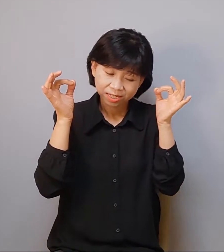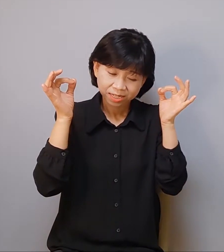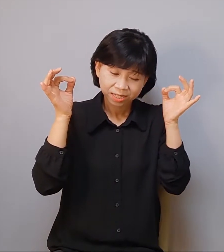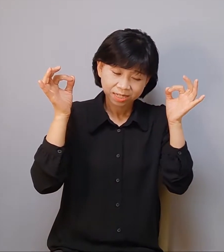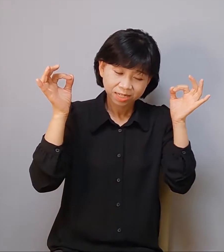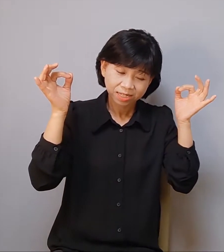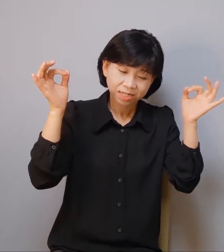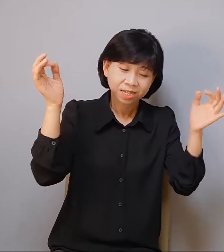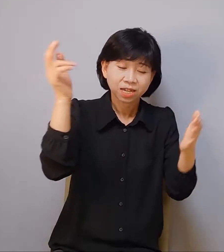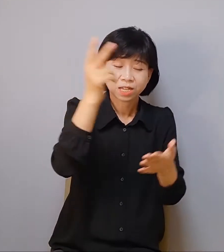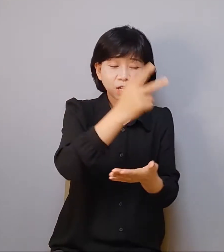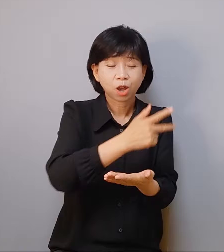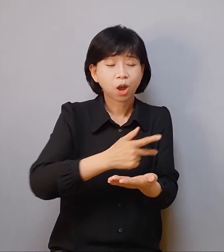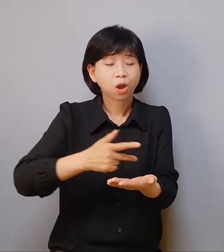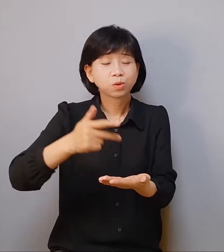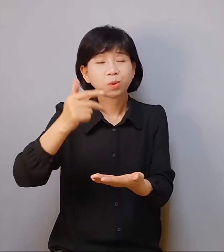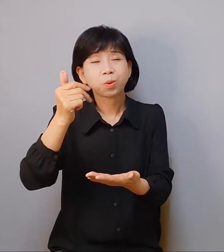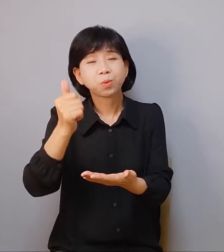간절히